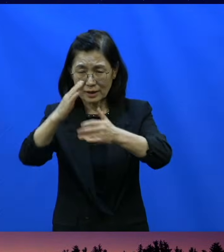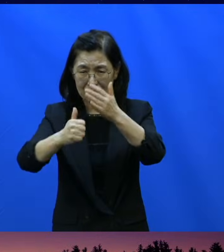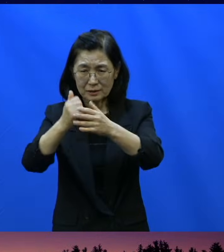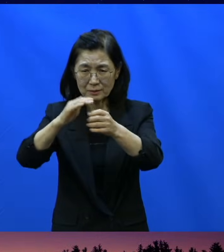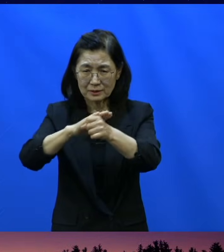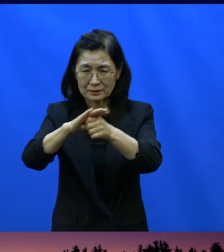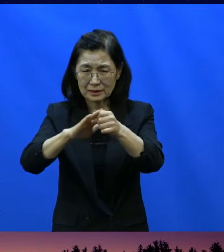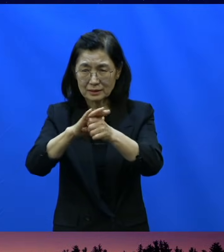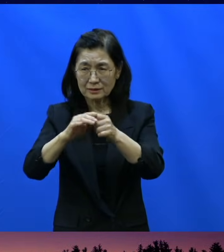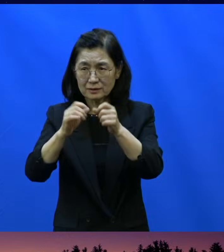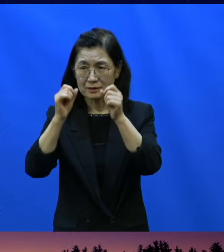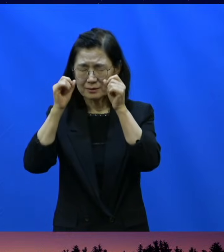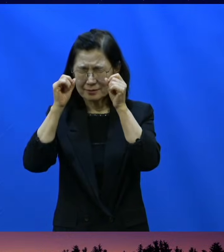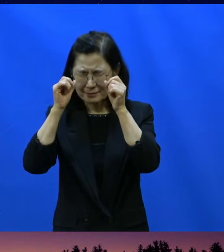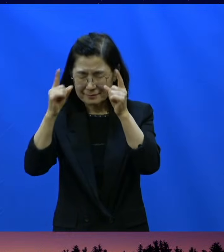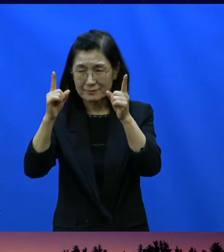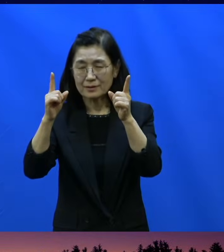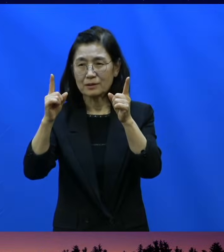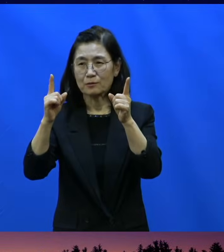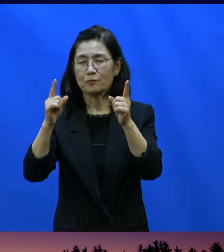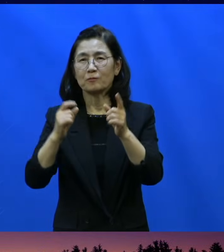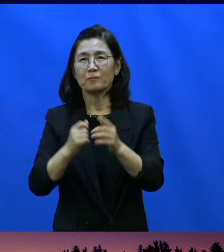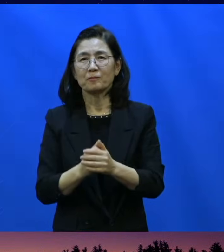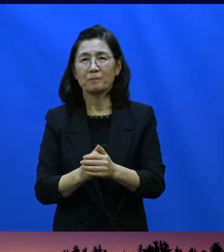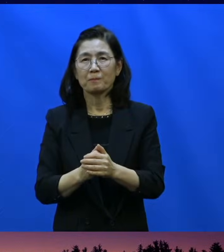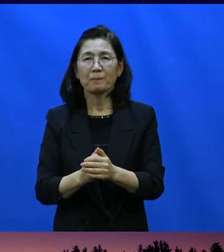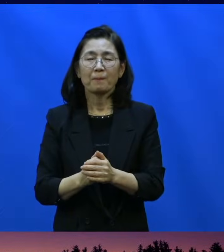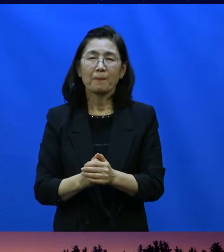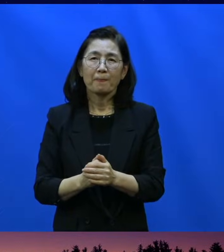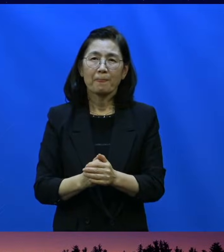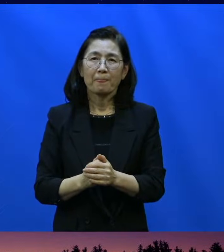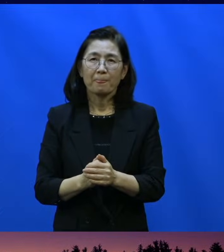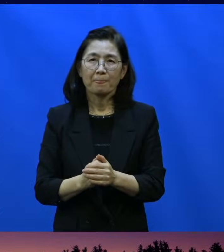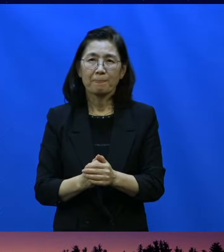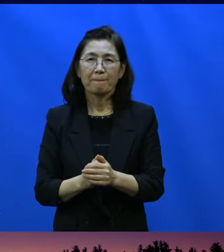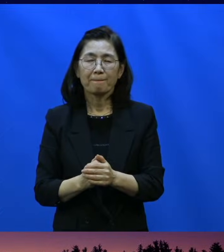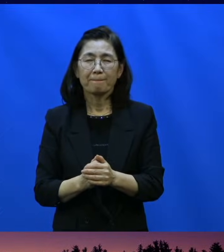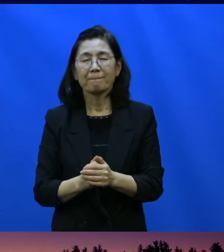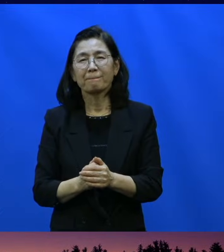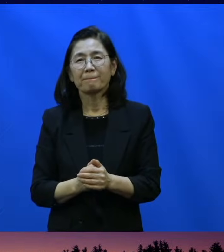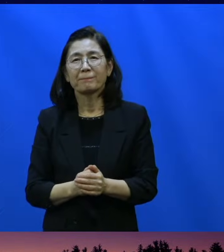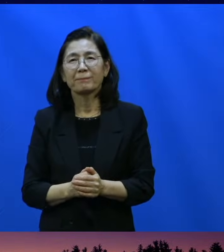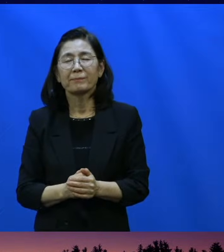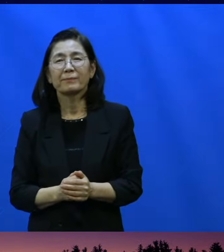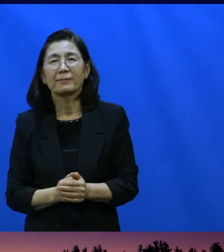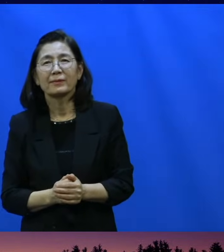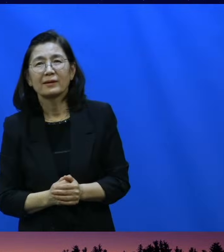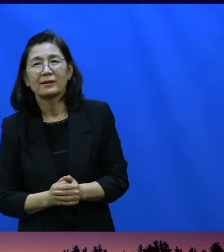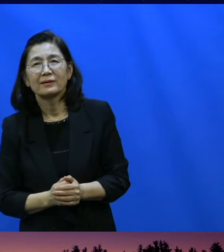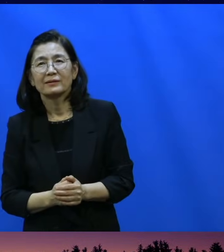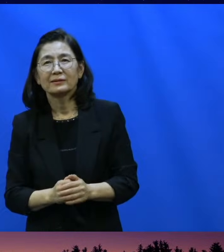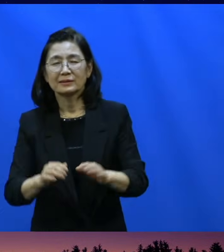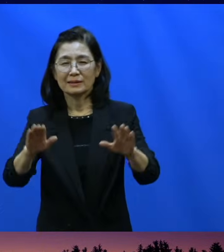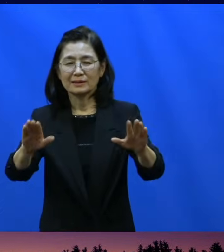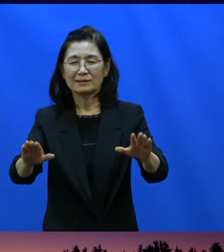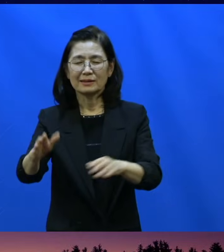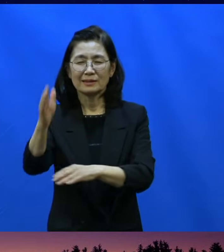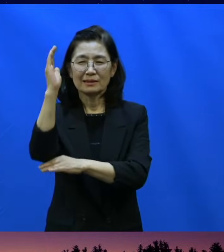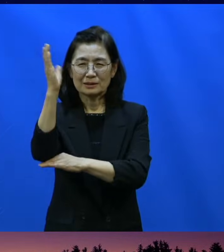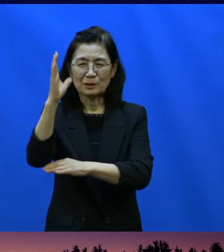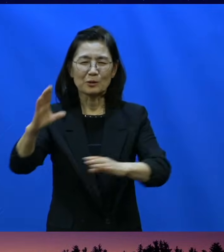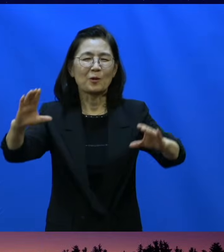막 가슴이 콩닥콩닥 뛰고. 내가 아가스 하면 안 돼. 지금 하면 안 돼. 이제 설교 마무리해야